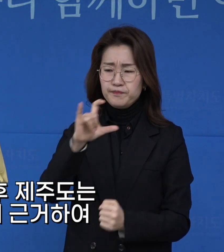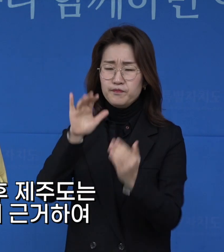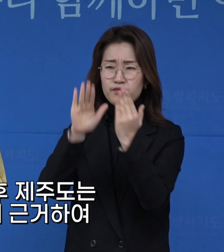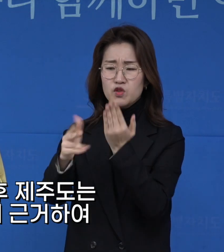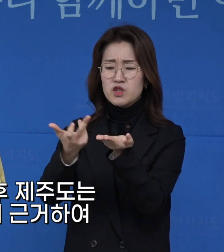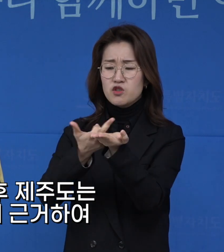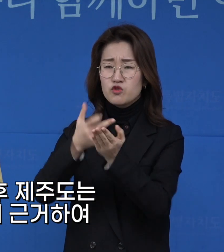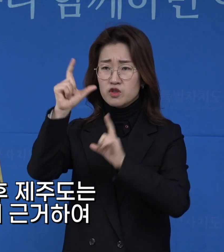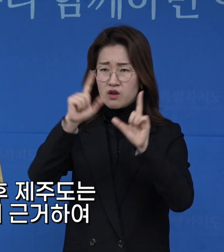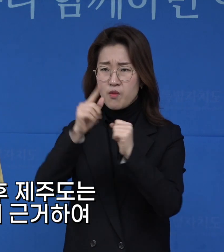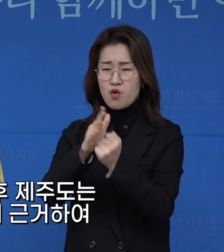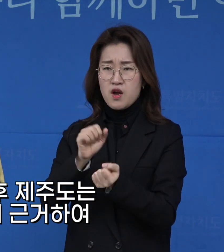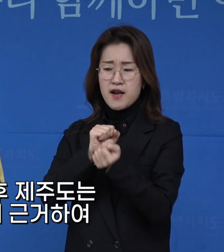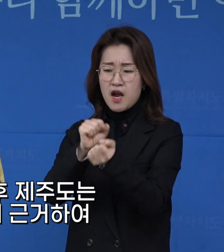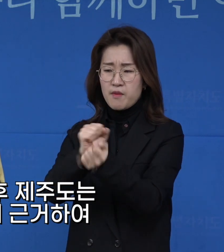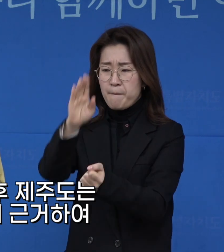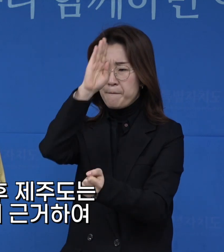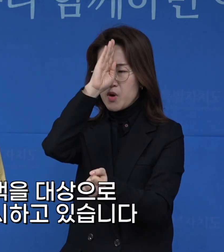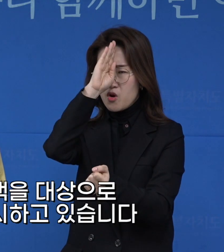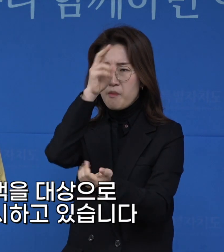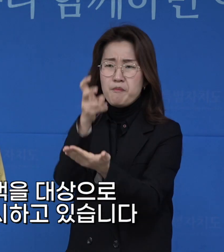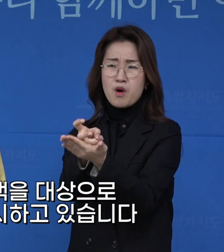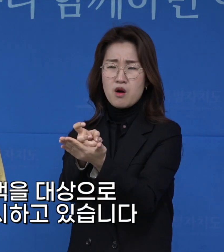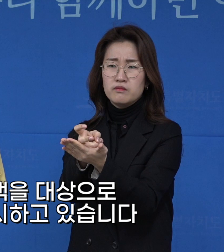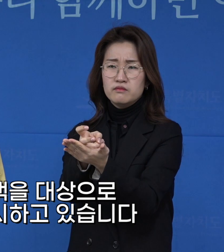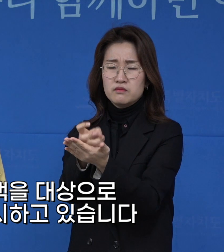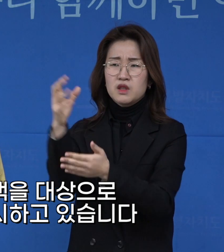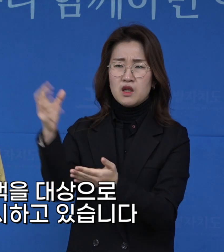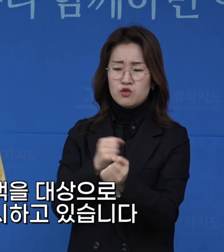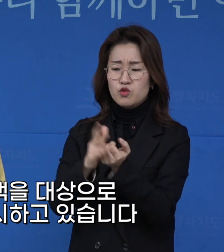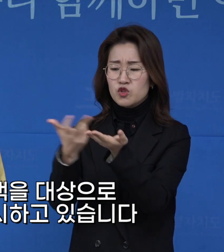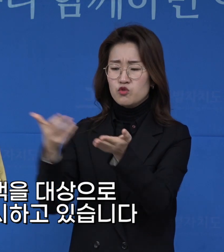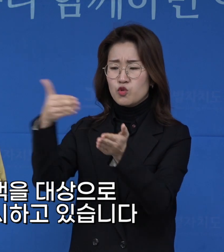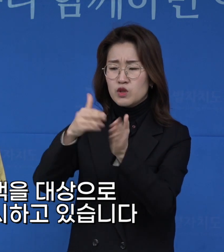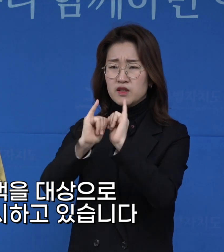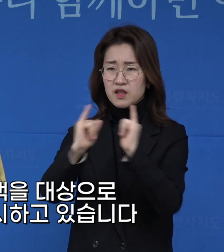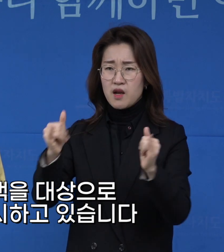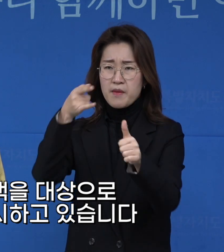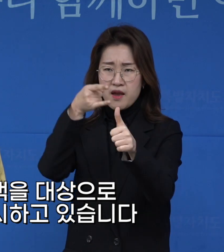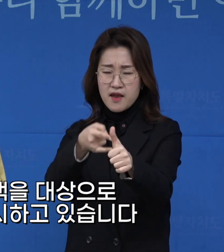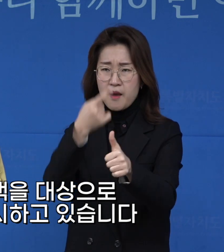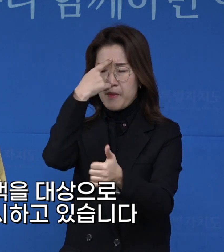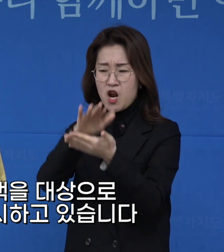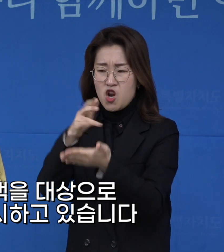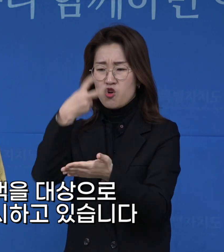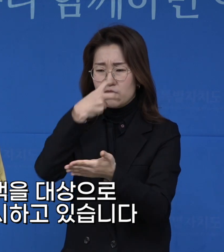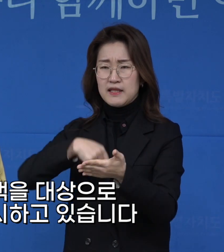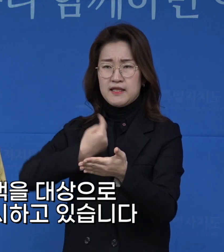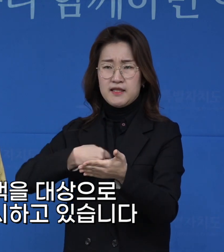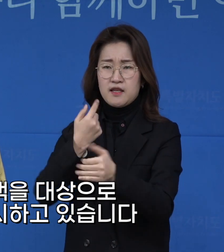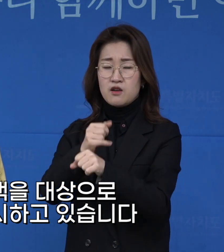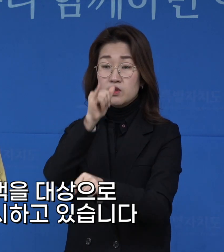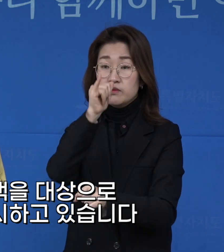제주도는 감염병 예방 법에 근거하여 제주 공항 포착 승객을 대상으로 8 10 검사를 자체적으로